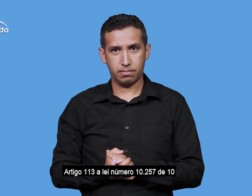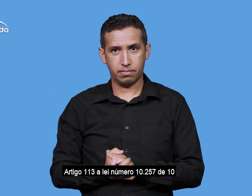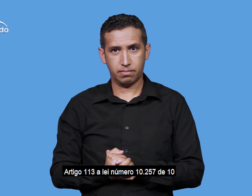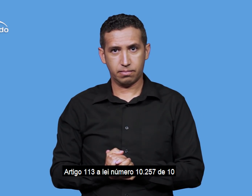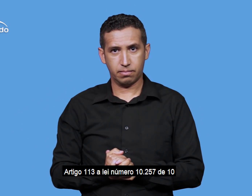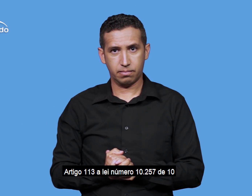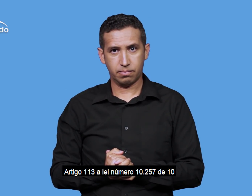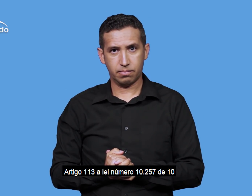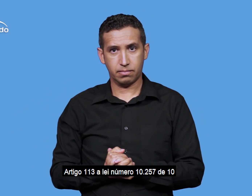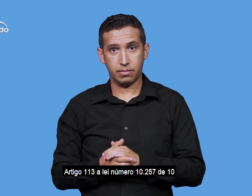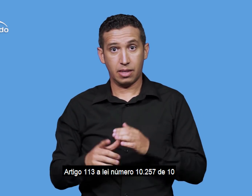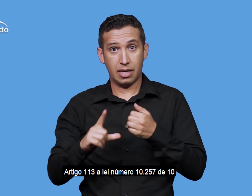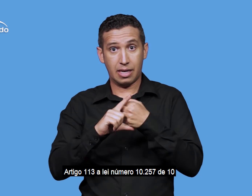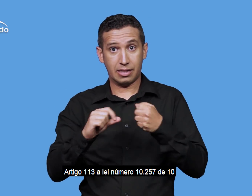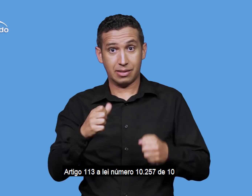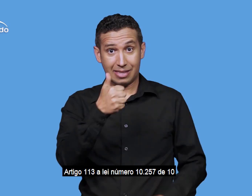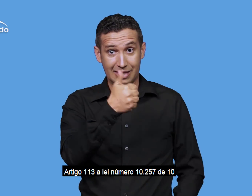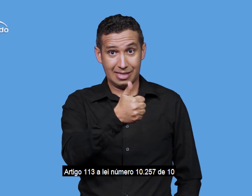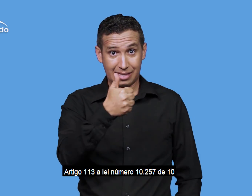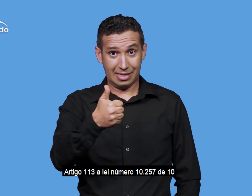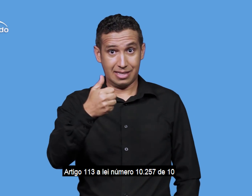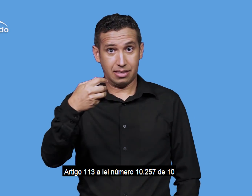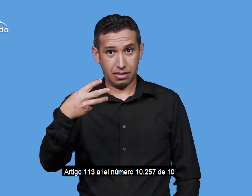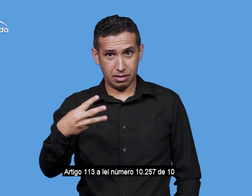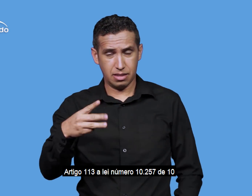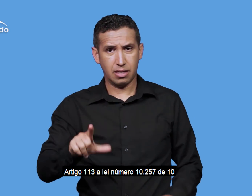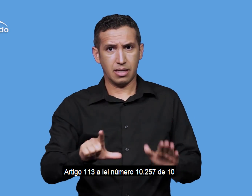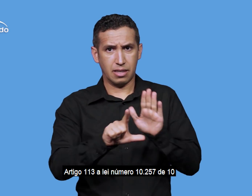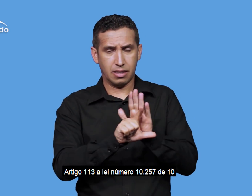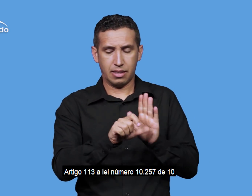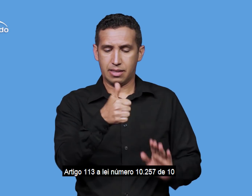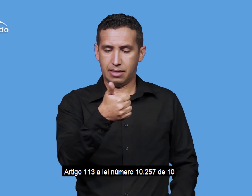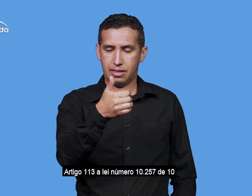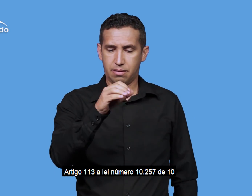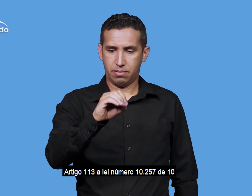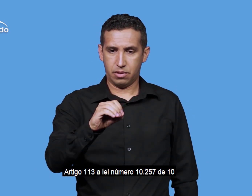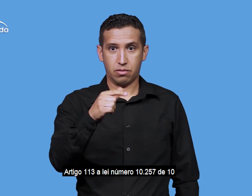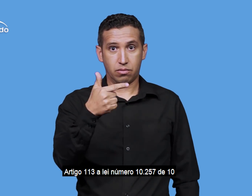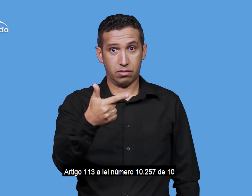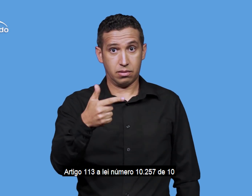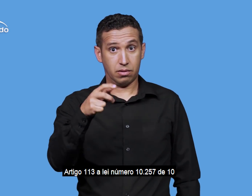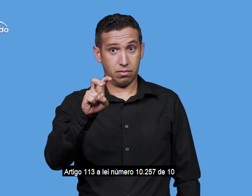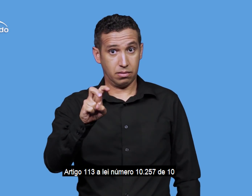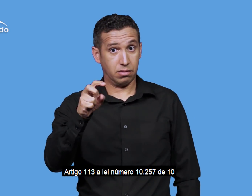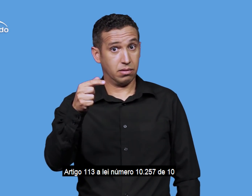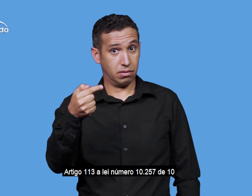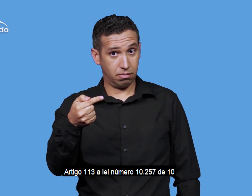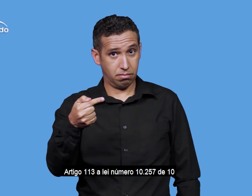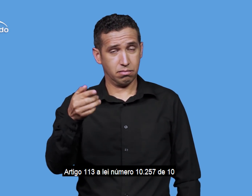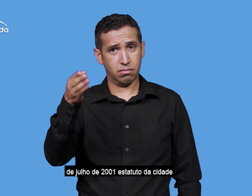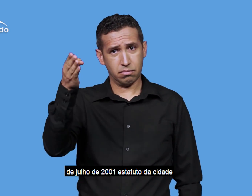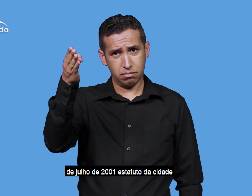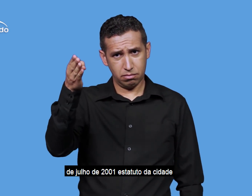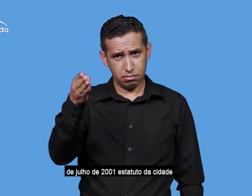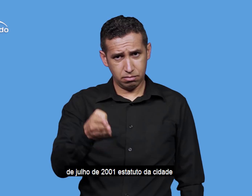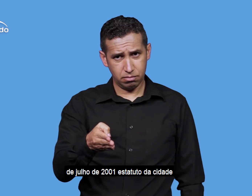o artigo 113 a lei número 10.257 de 10 de julho de